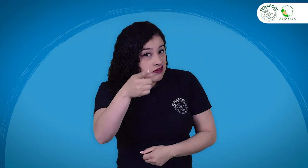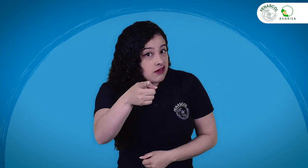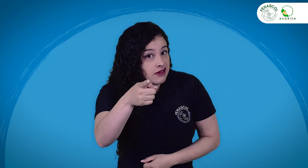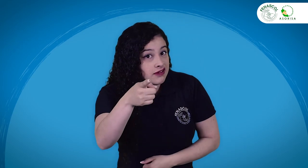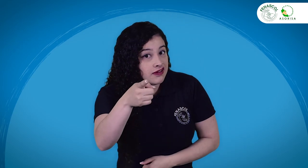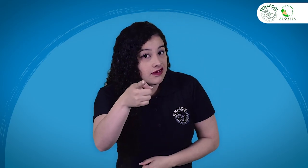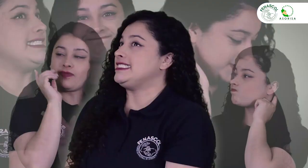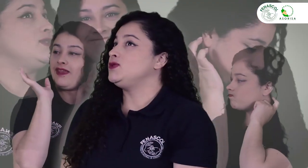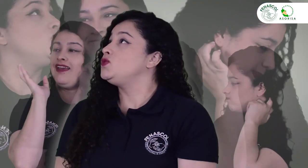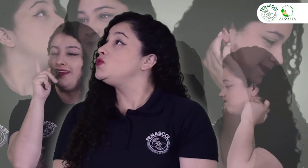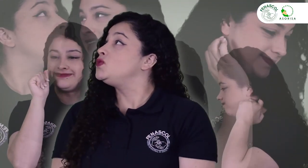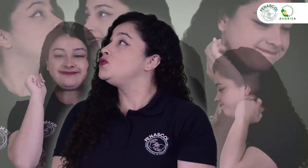sabes